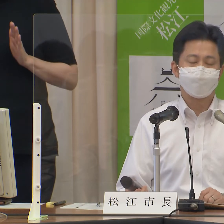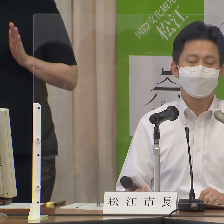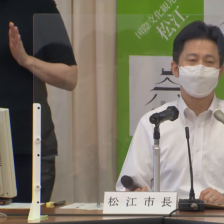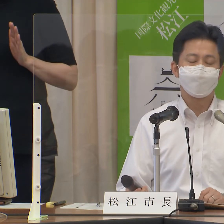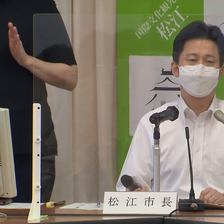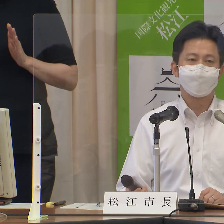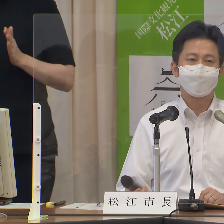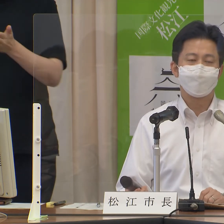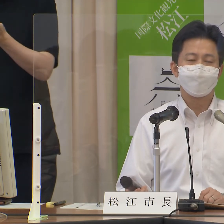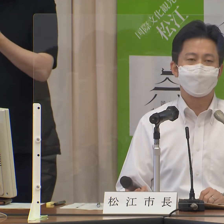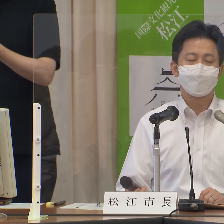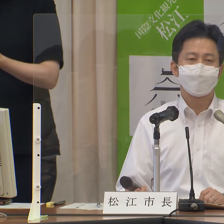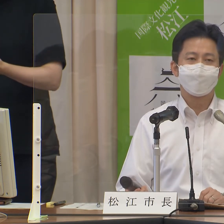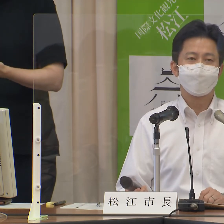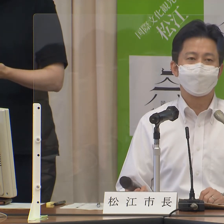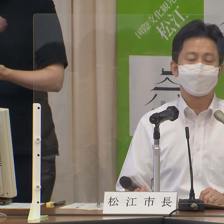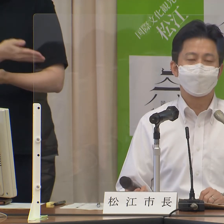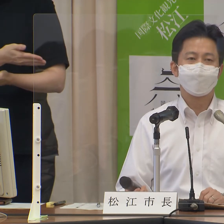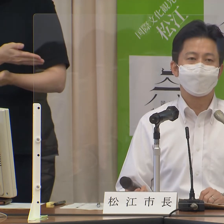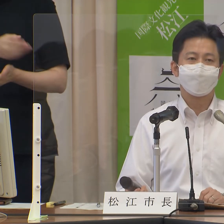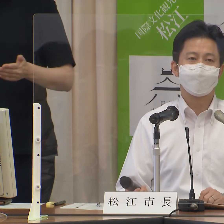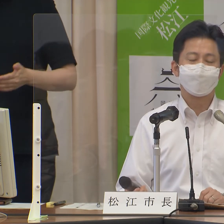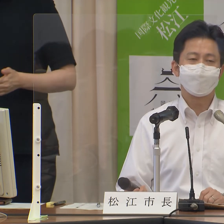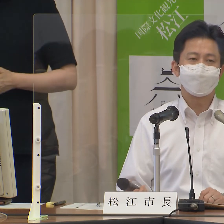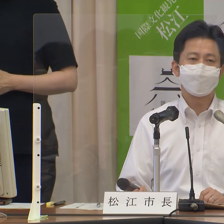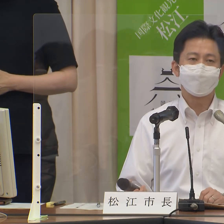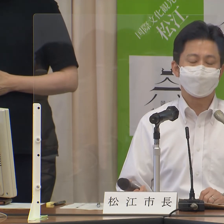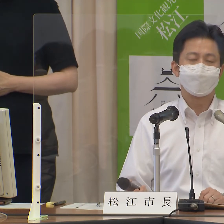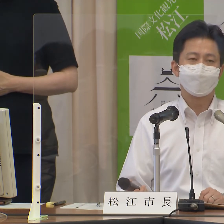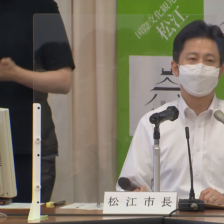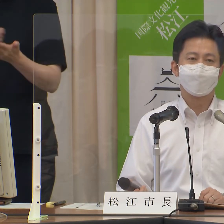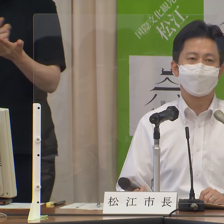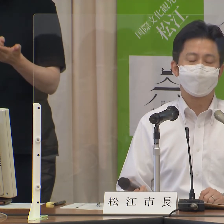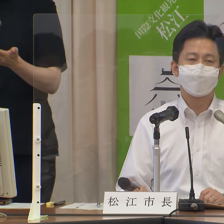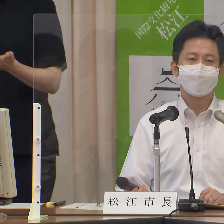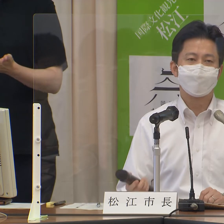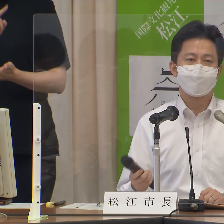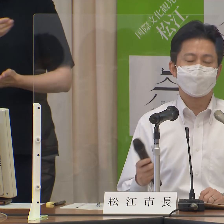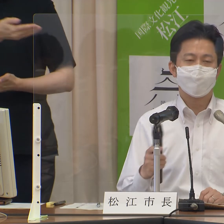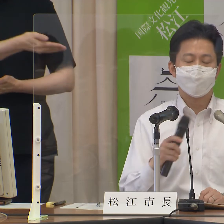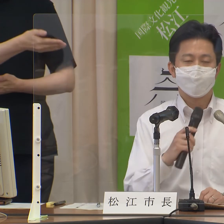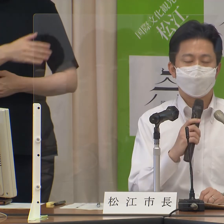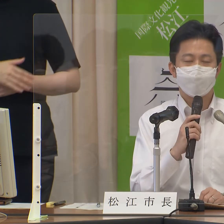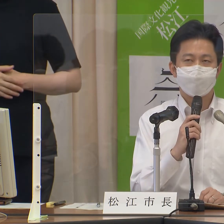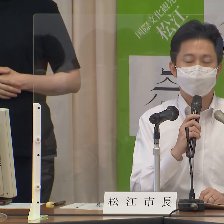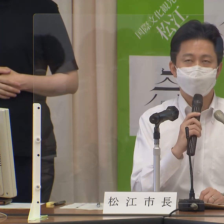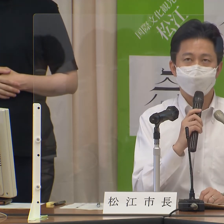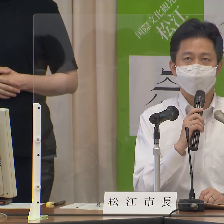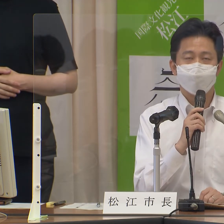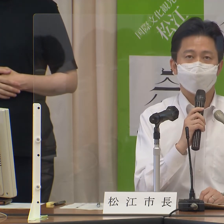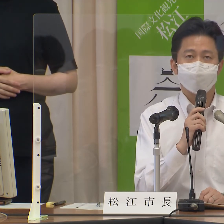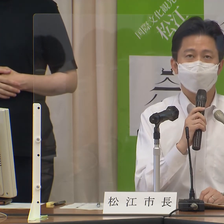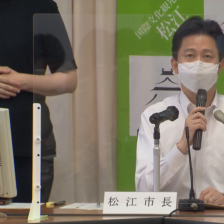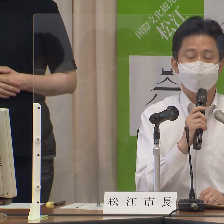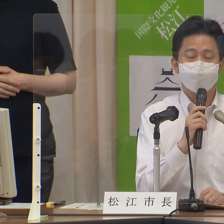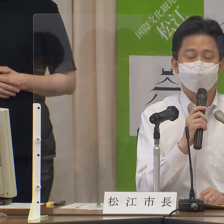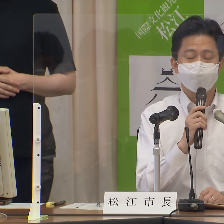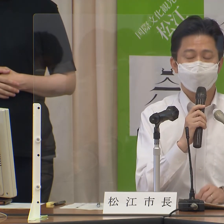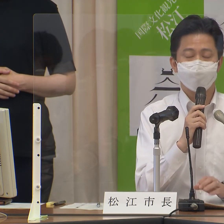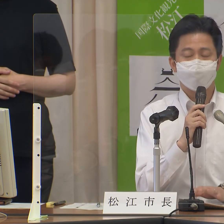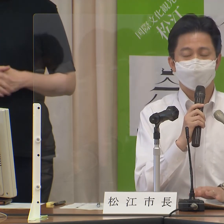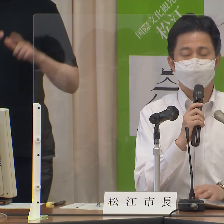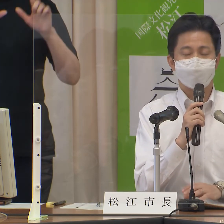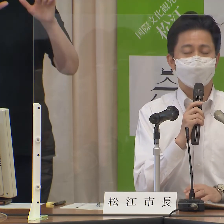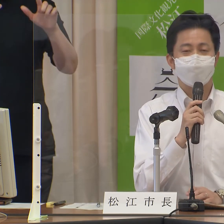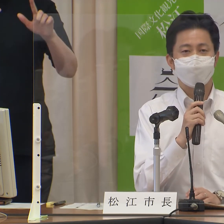後ですね、不要不急の外出を求めていくという考えというのはありますでしょうか。 やはり、